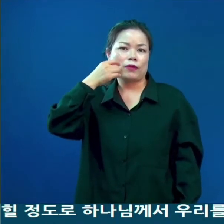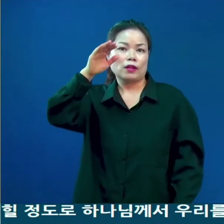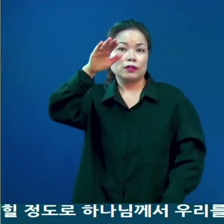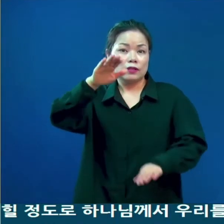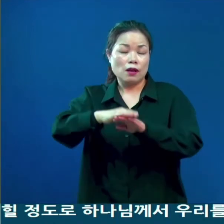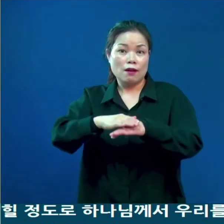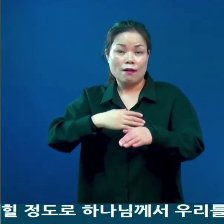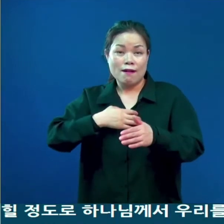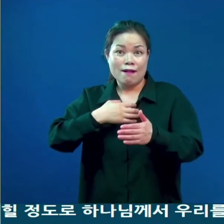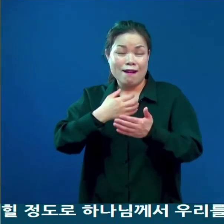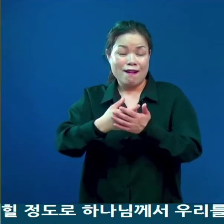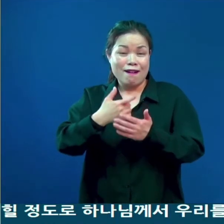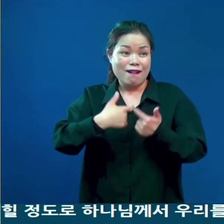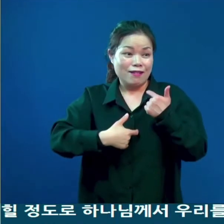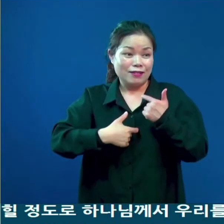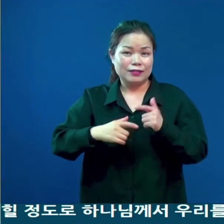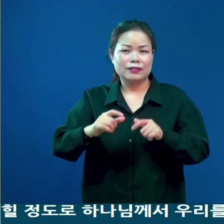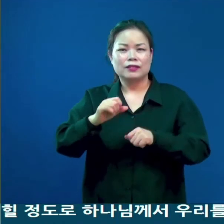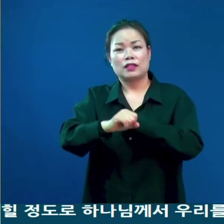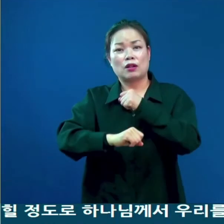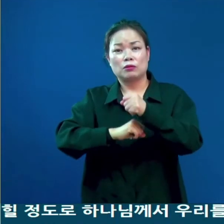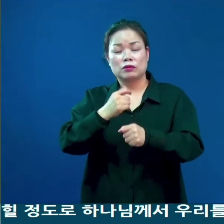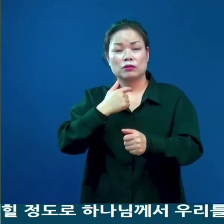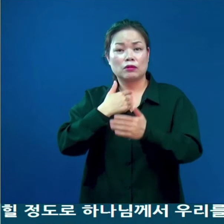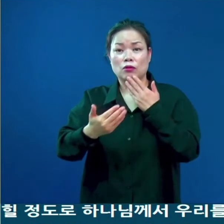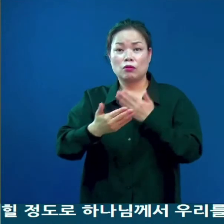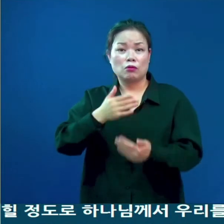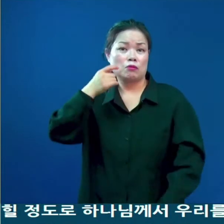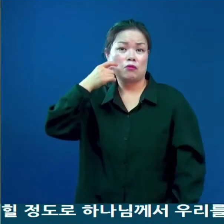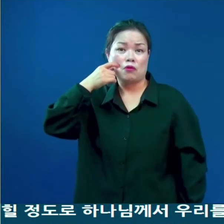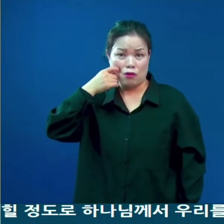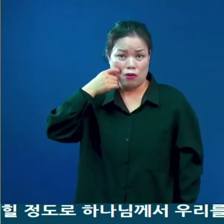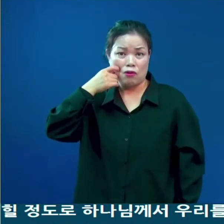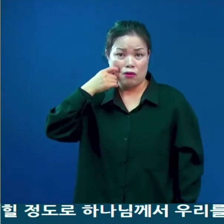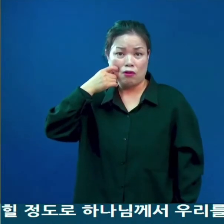예배의 감격과 기쁨, 자유함을 맛볼 수 없어요.